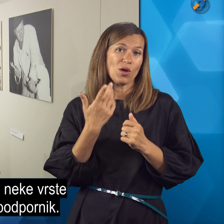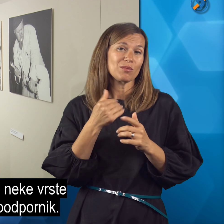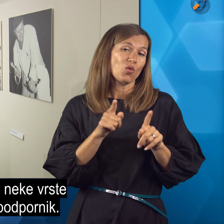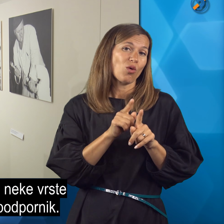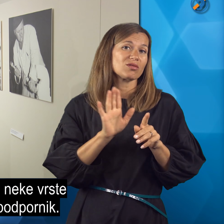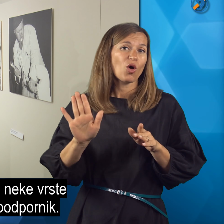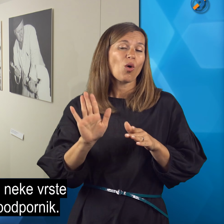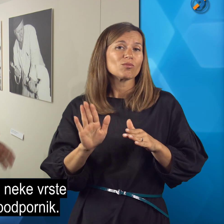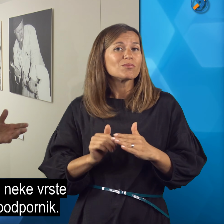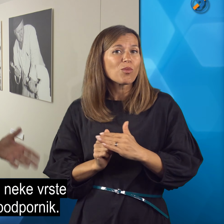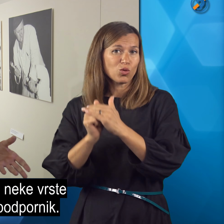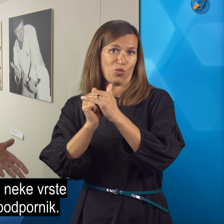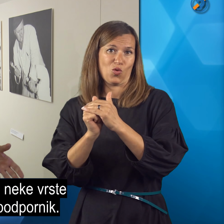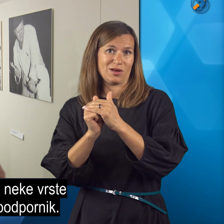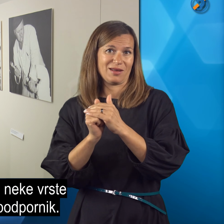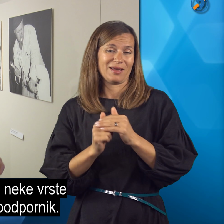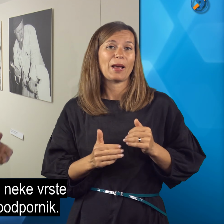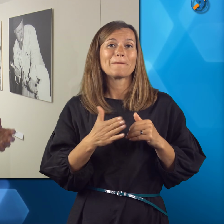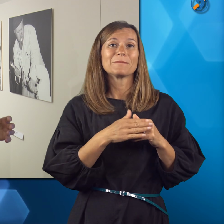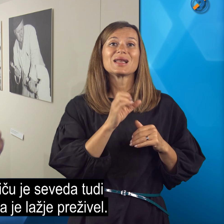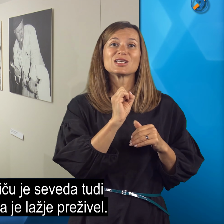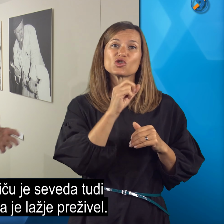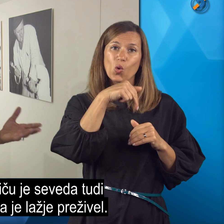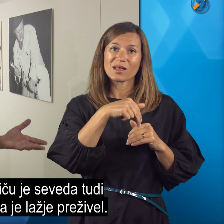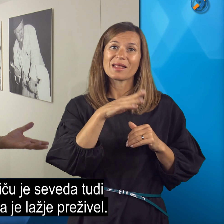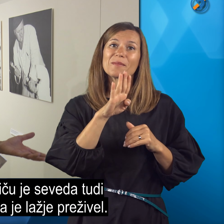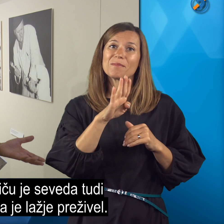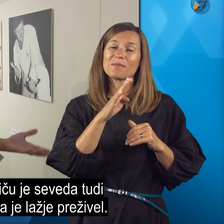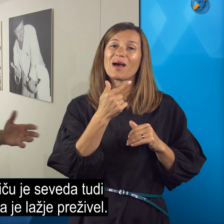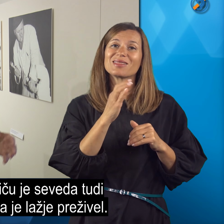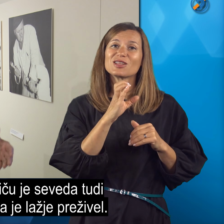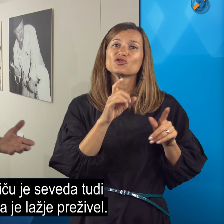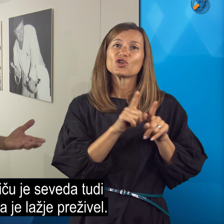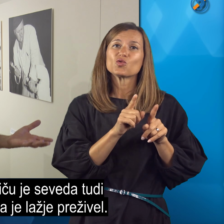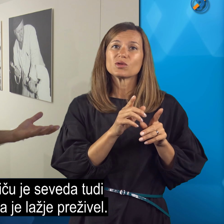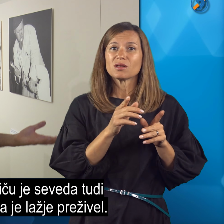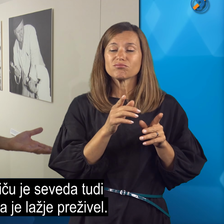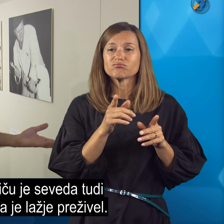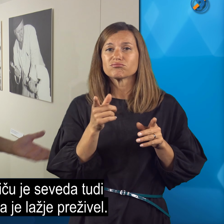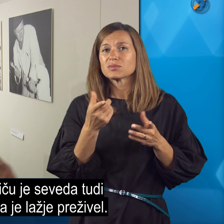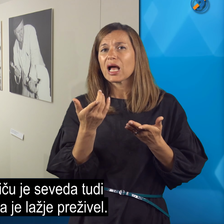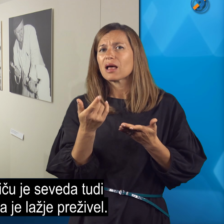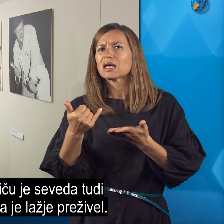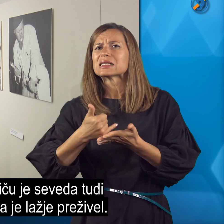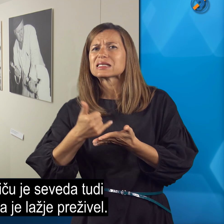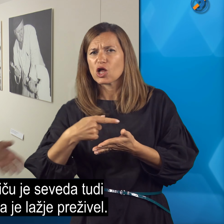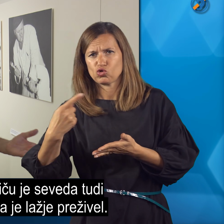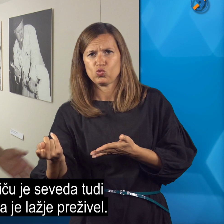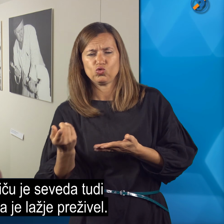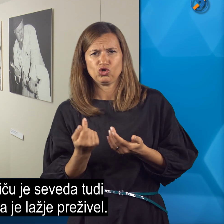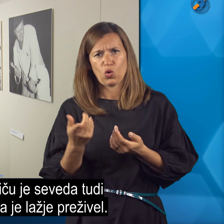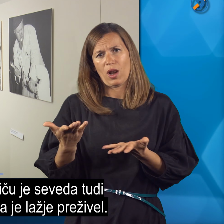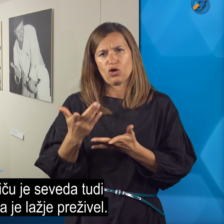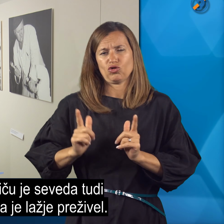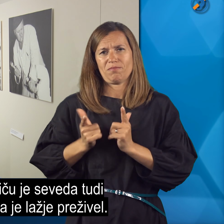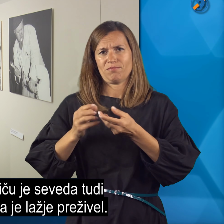sporazumeval in bil tudi njegov ene vrste podpornik. Pri Stojanu Batiču je seveda tudi, kako bi rekel, nekaj zaslužil, da je